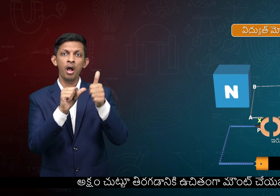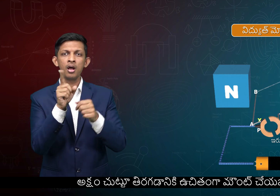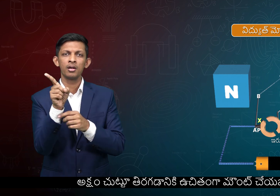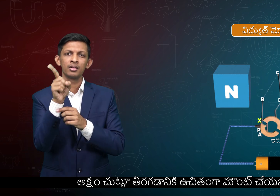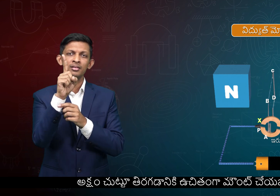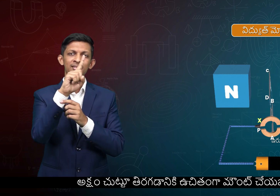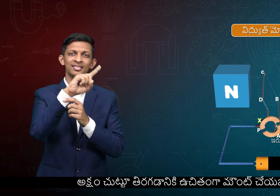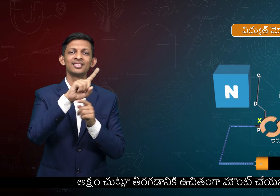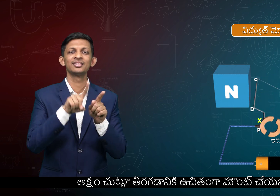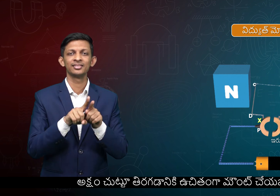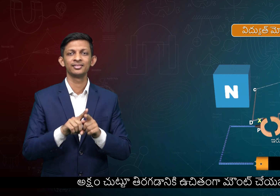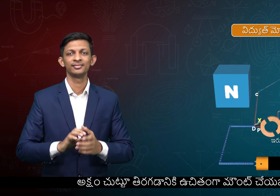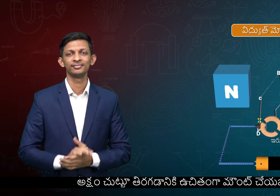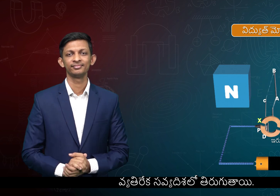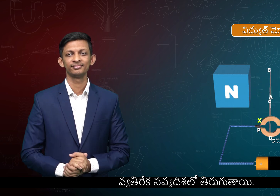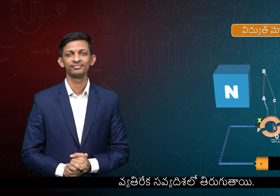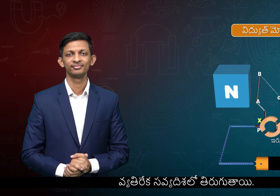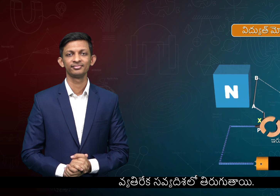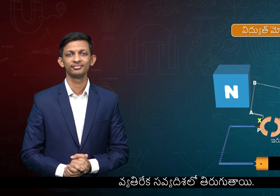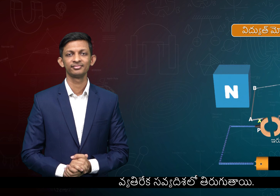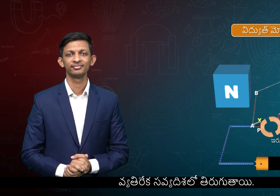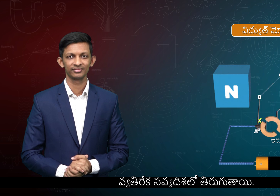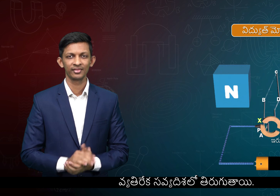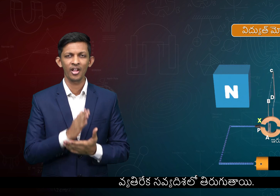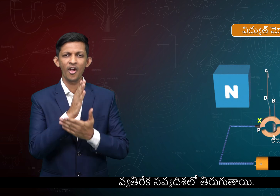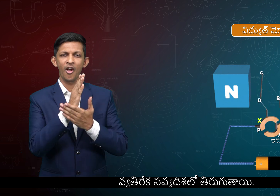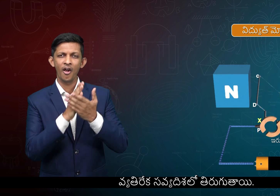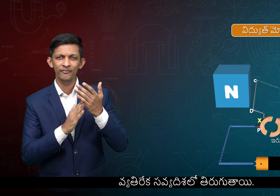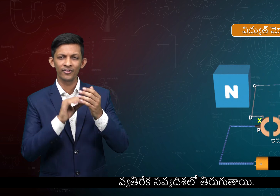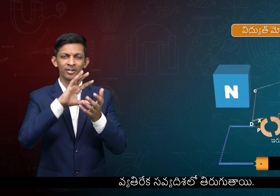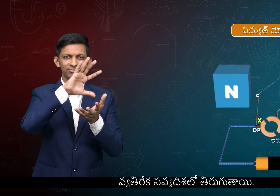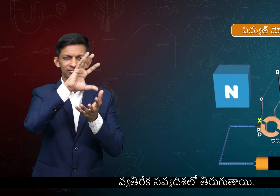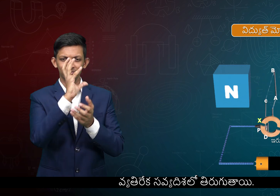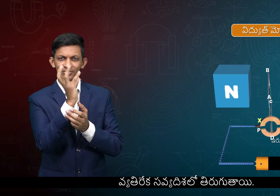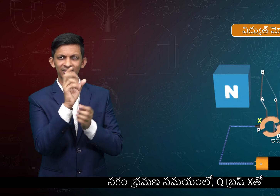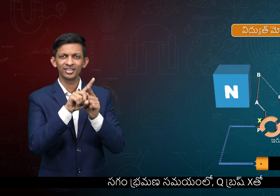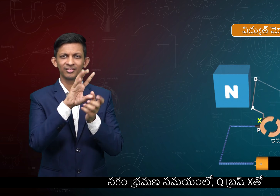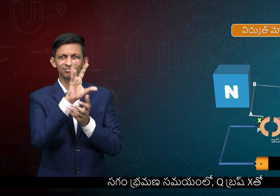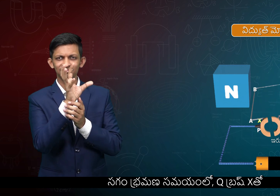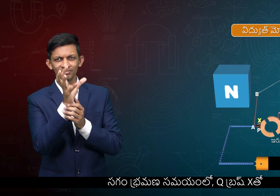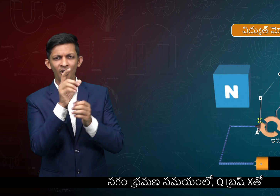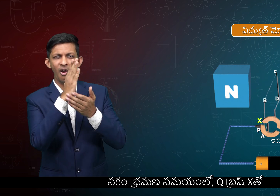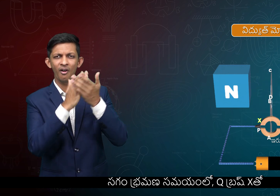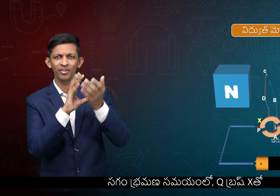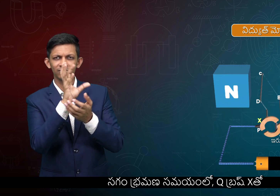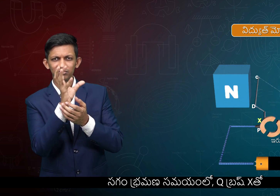ఉచితంగా మౌంట్ చేయబడి వ్యతిరేక సవ్యదిశలో తిరుగుతాయి. సగం భ్రమణ సమయంలో